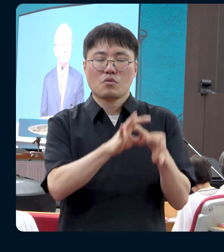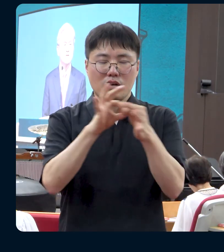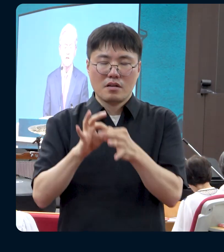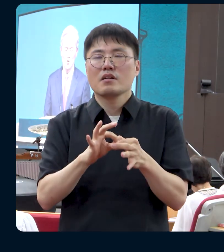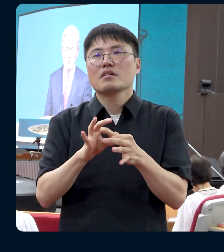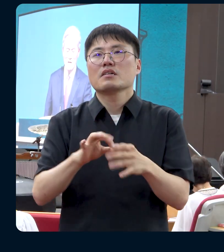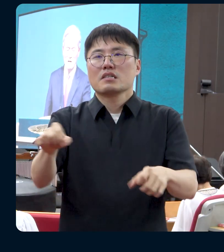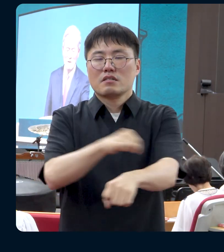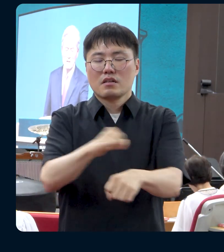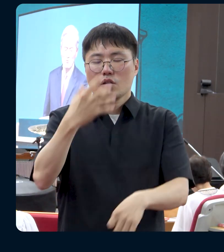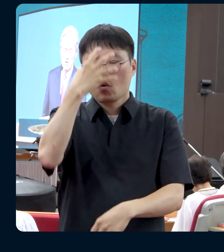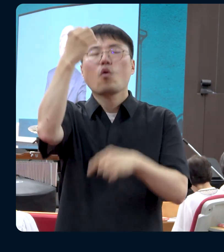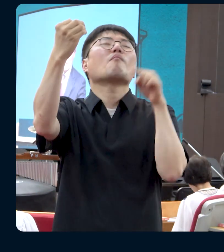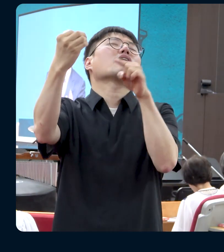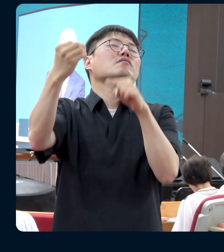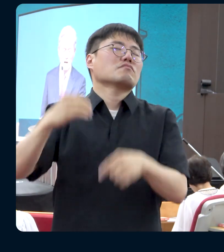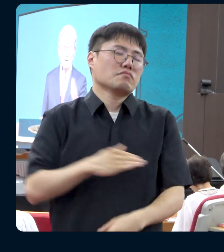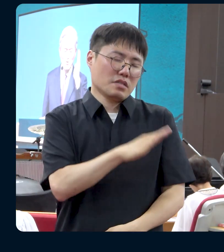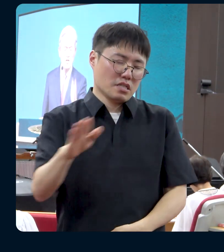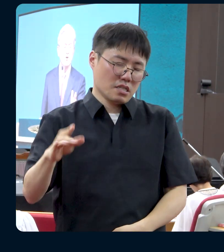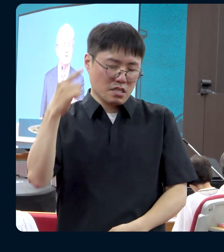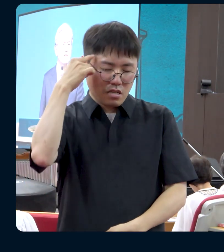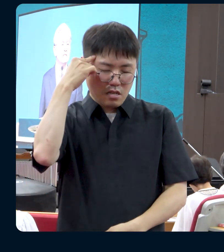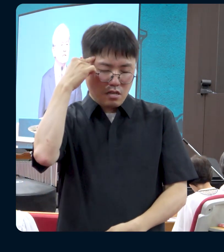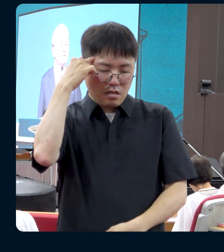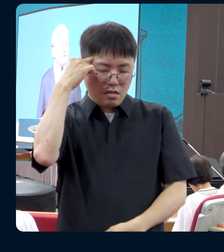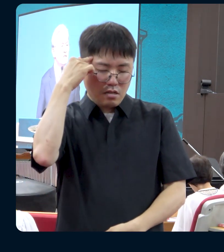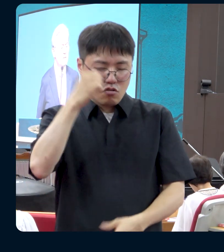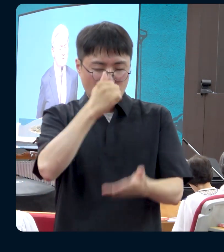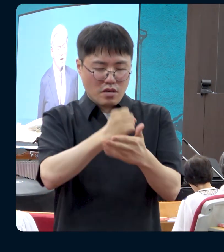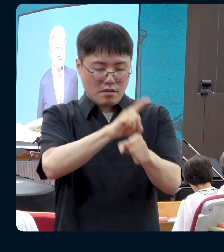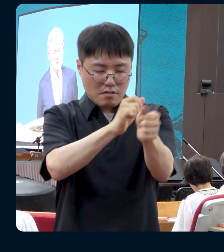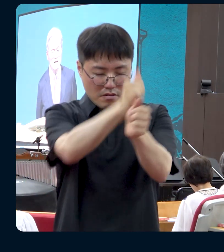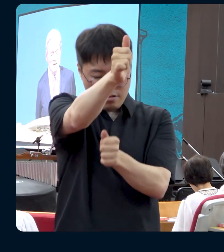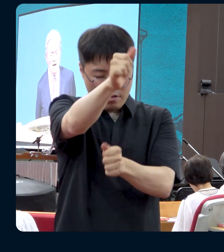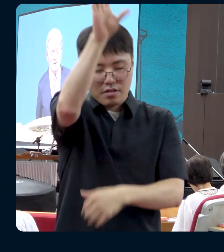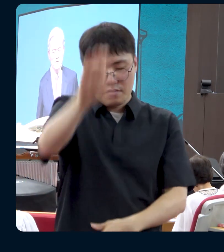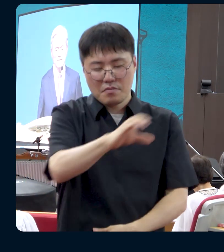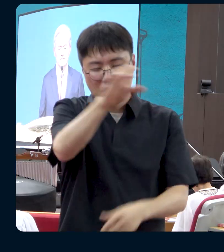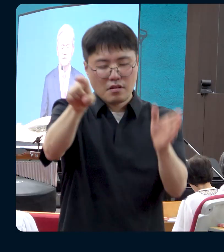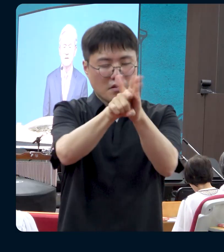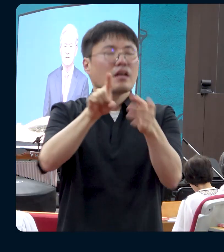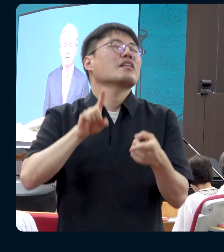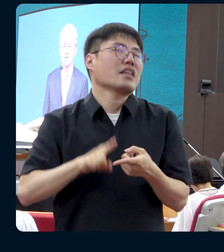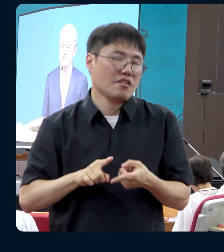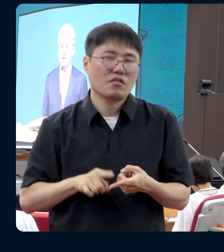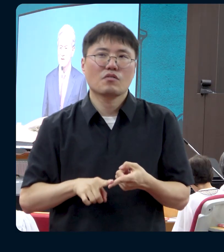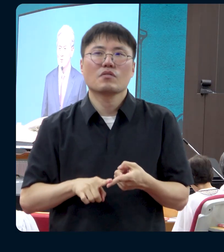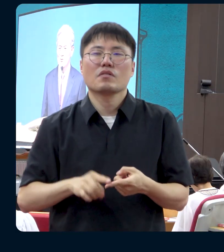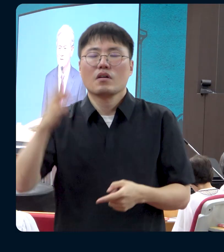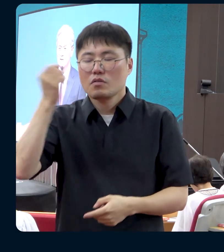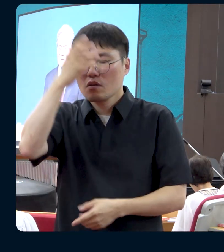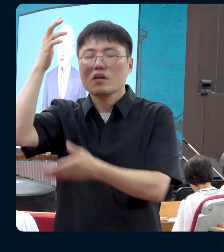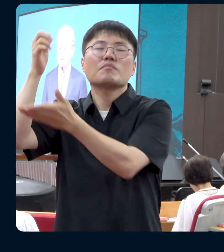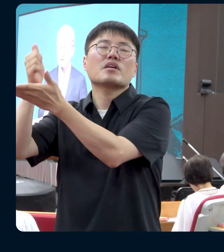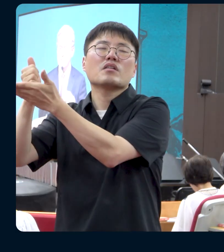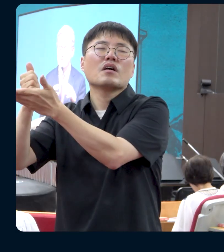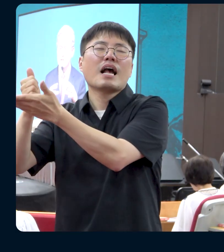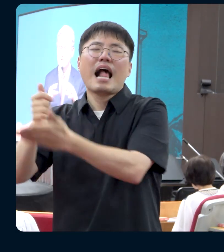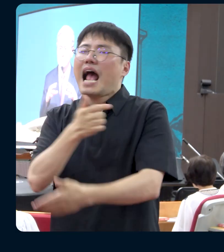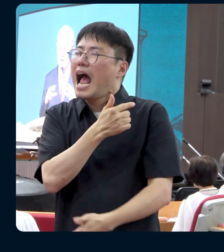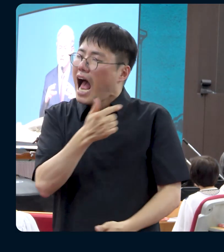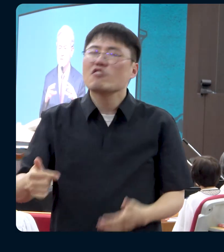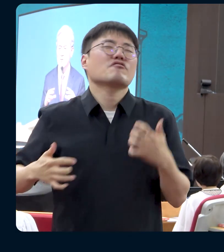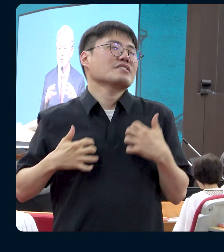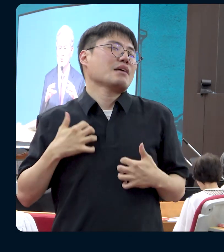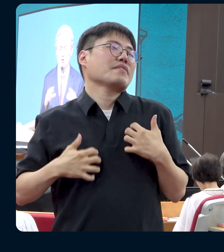오늘 말씀을 통하여 특히 교만이라고 하는 우리의 그 자아, 죄성을 이기는 십자가 신앙에 대하여 성령께서는